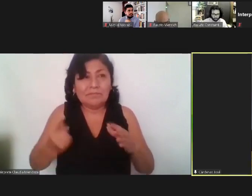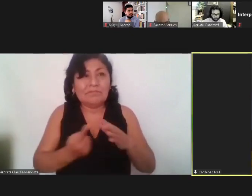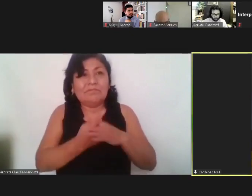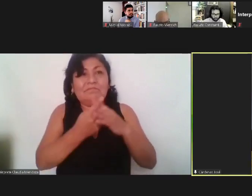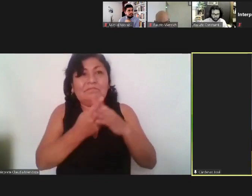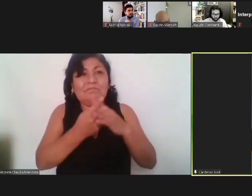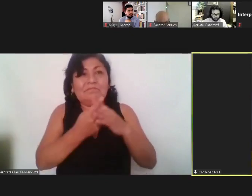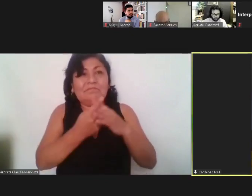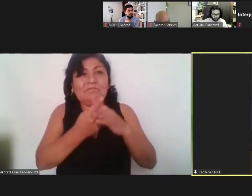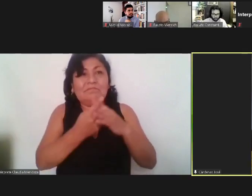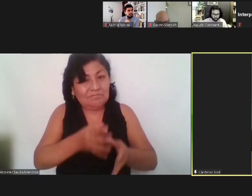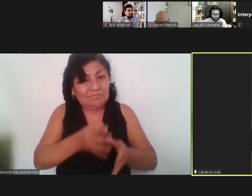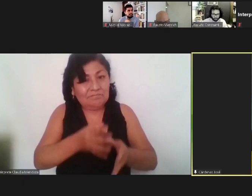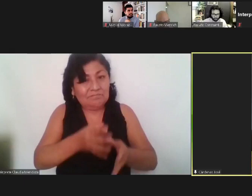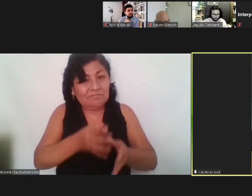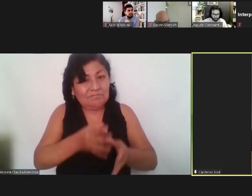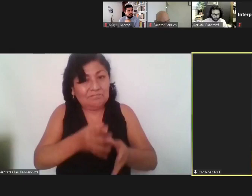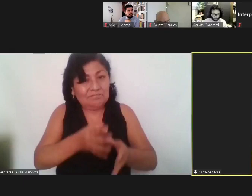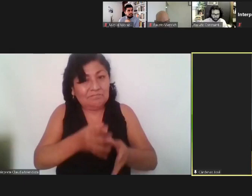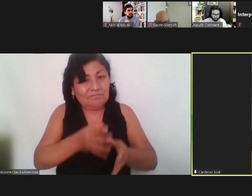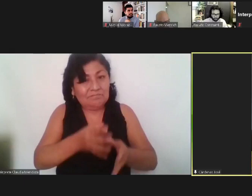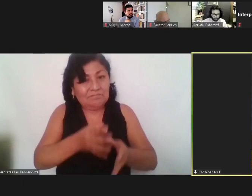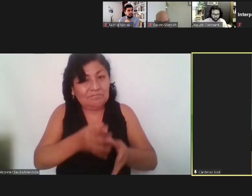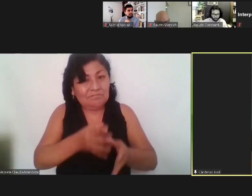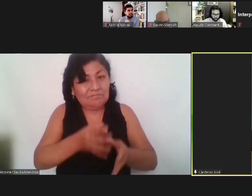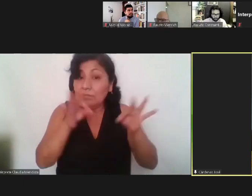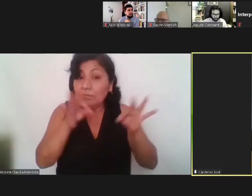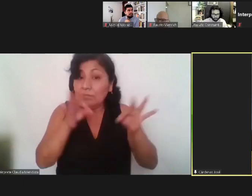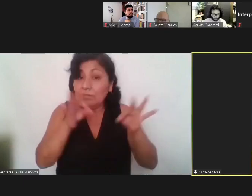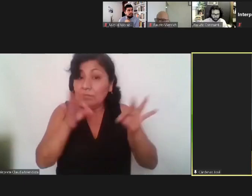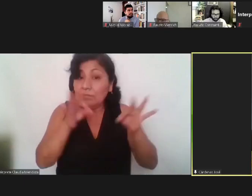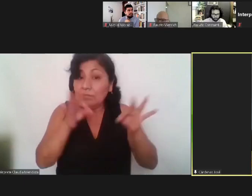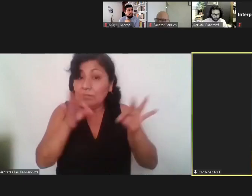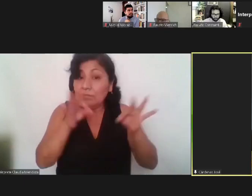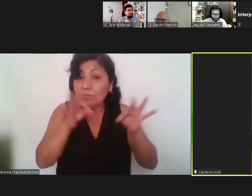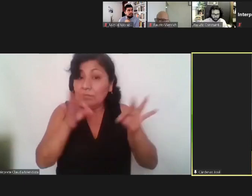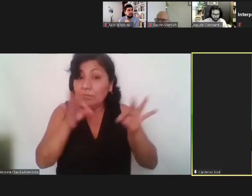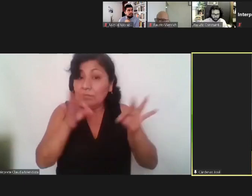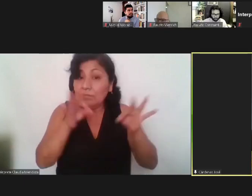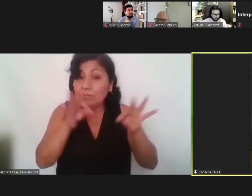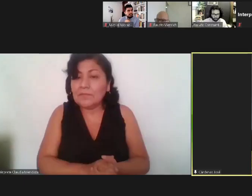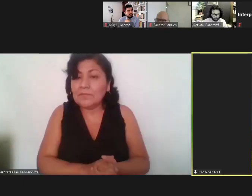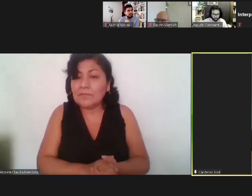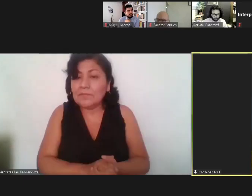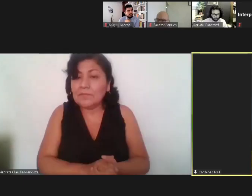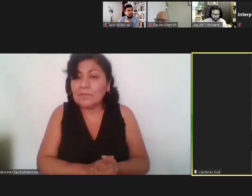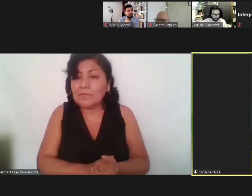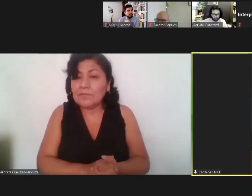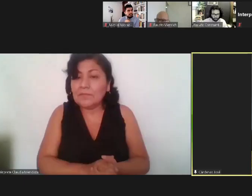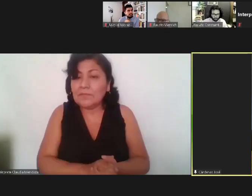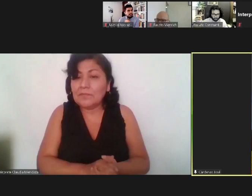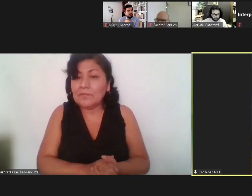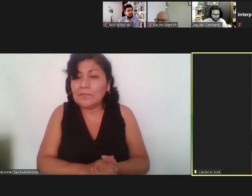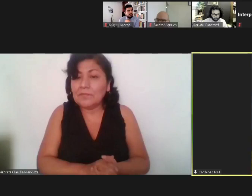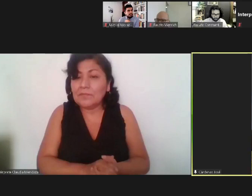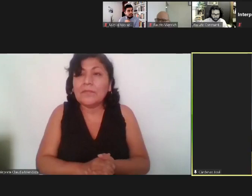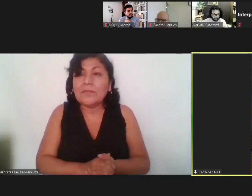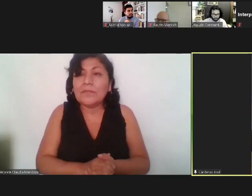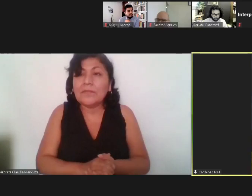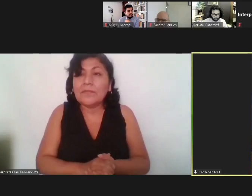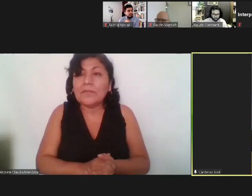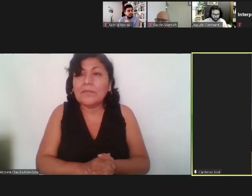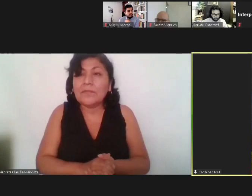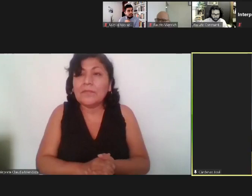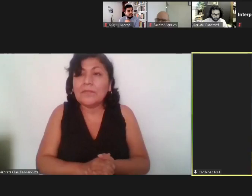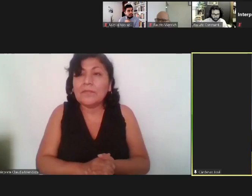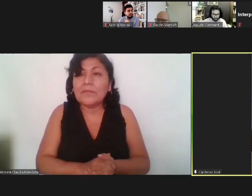es importante que todo este material que está, que forma parte de la cultura humana universal, sea nuevamente, ¿cómo se llama?, actualizada con estos elementos